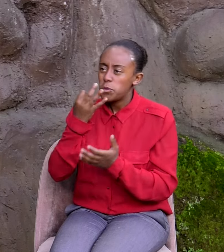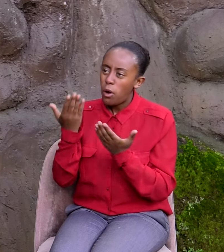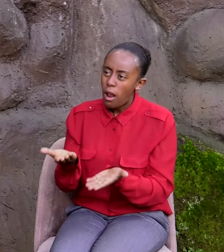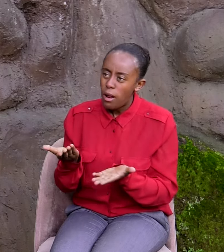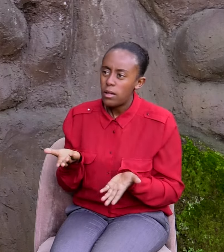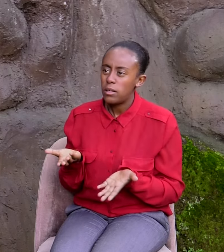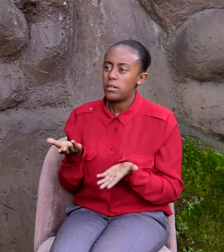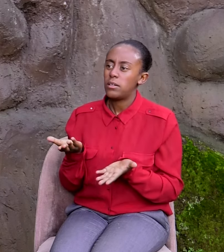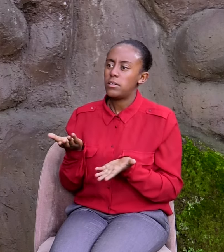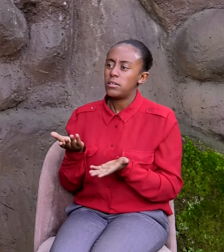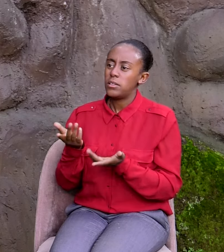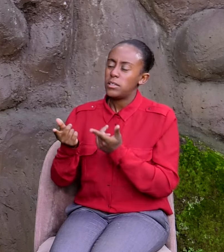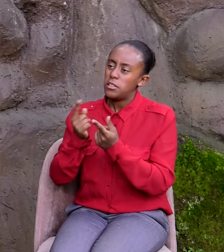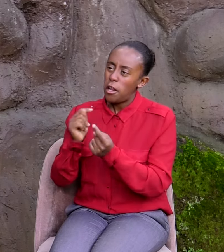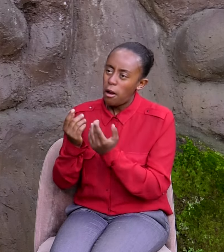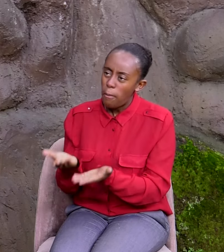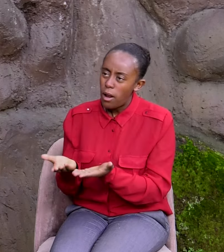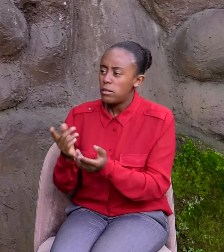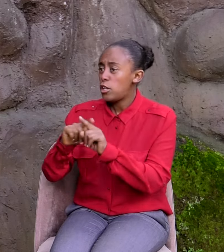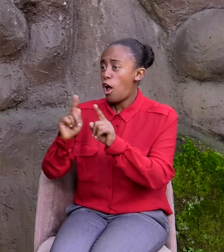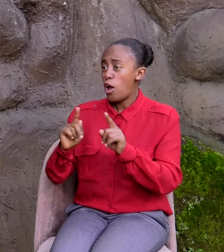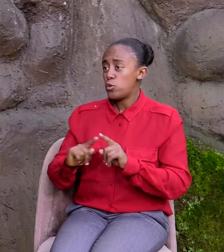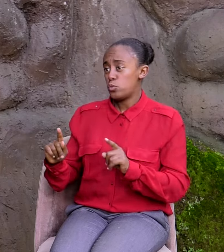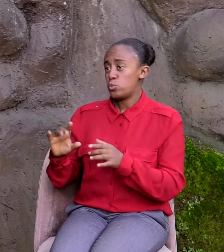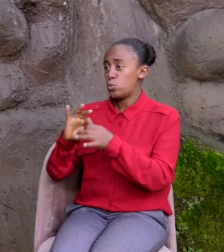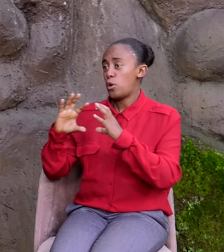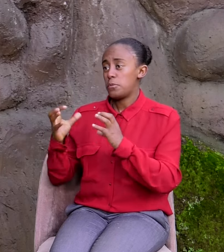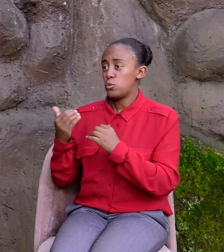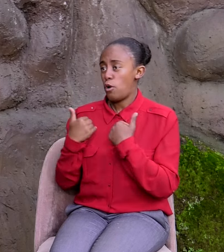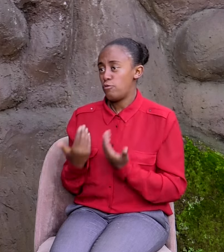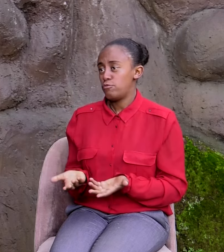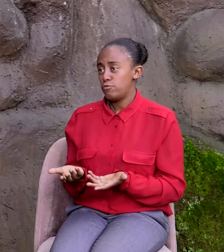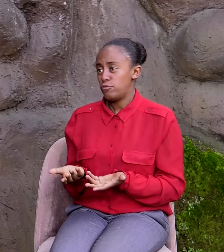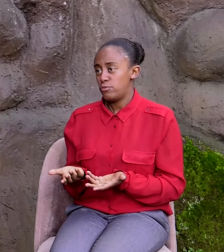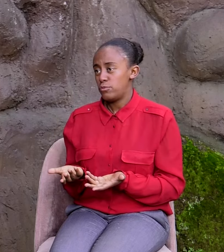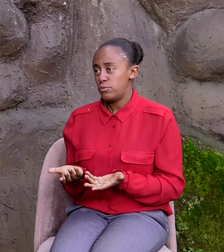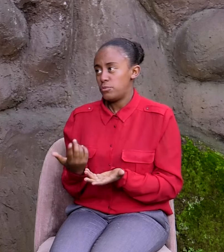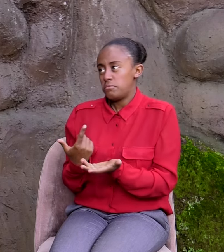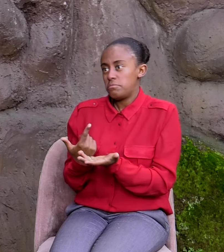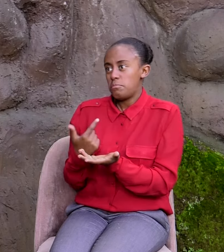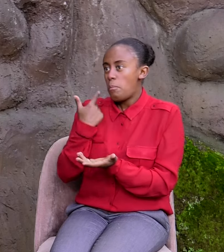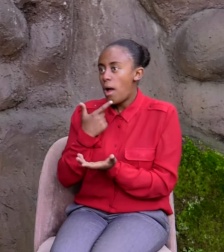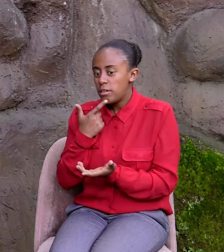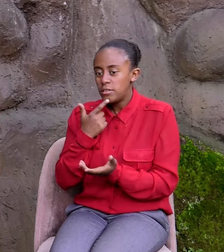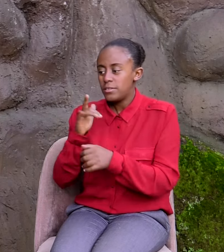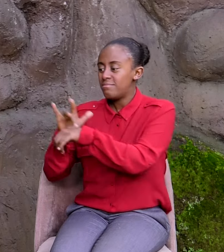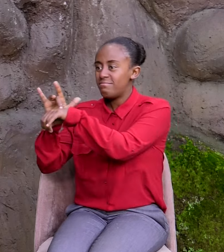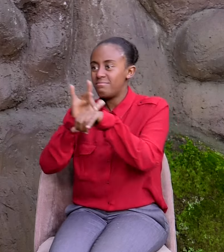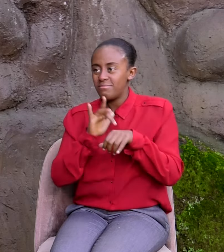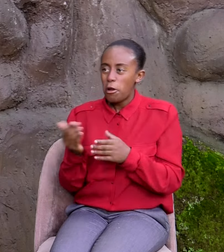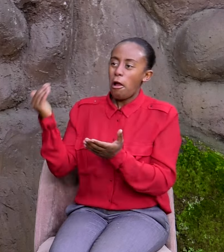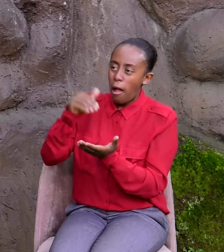አለ፣ ቴሌግራም አለ፣ የተለያዩ ማህበራዊ ሚዲያዎች አሉና ያንን ማንም ሲረግጠው የኖረውን